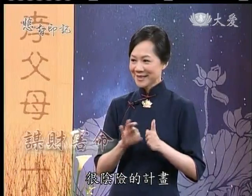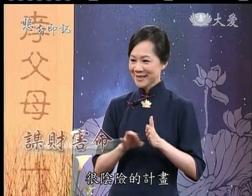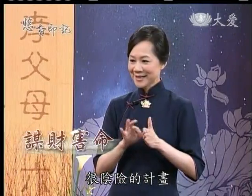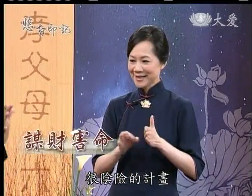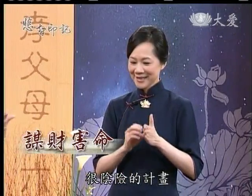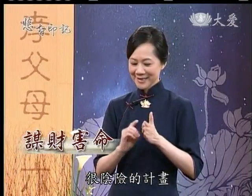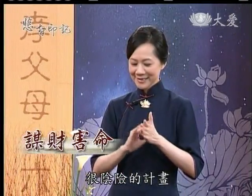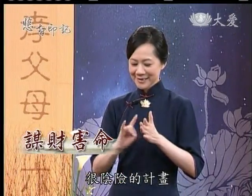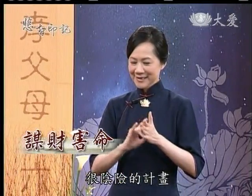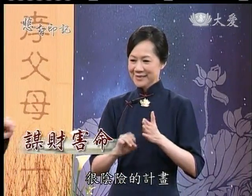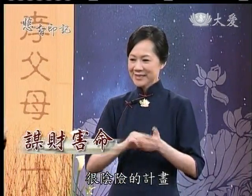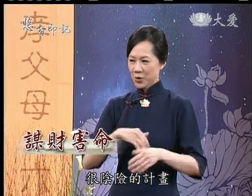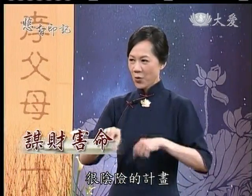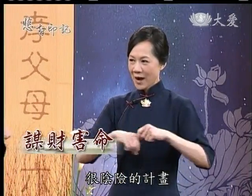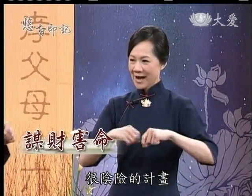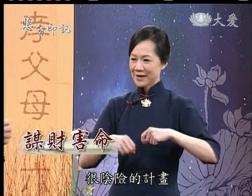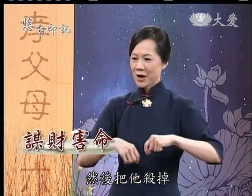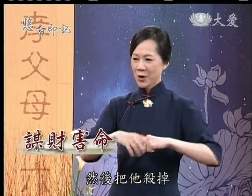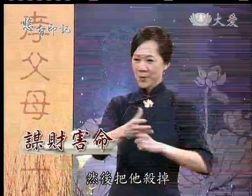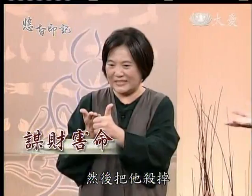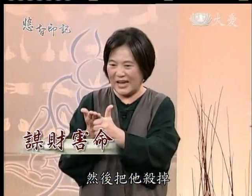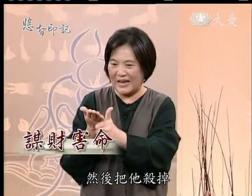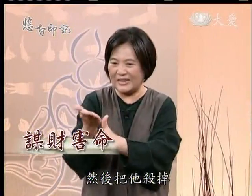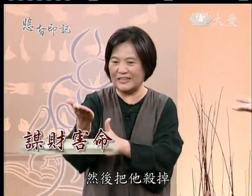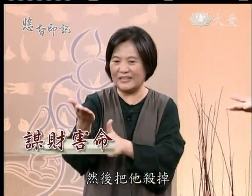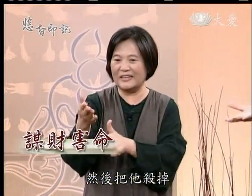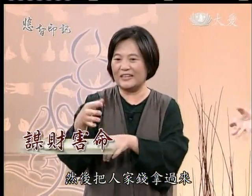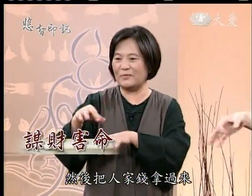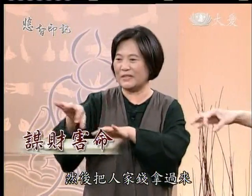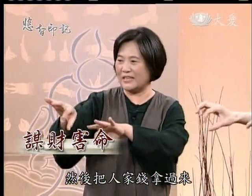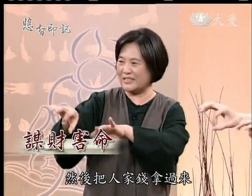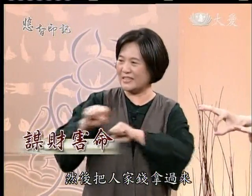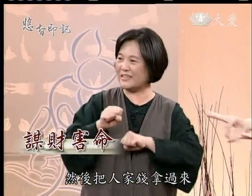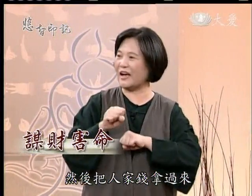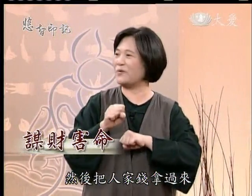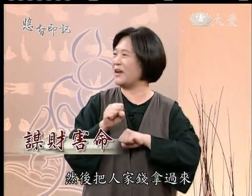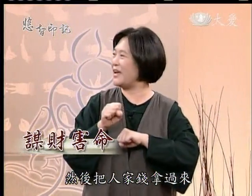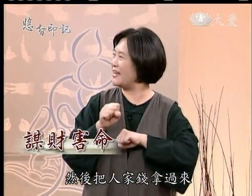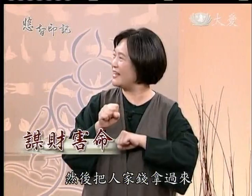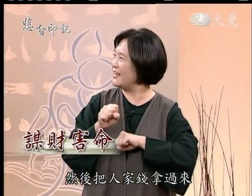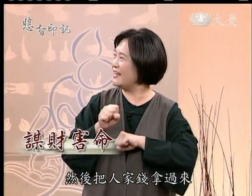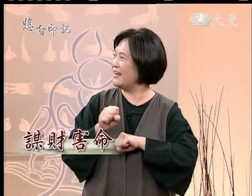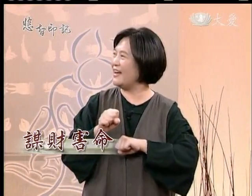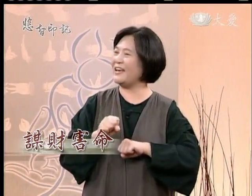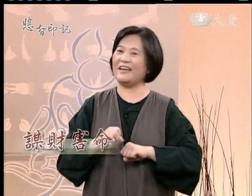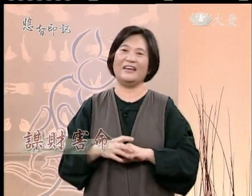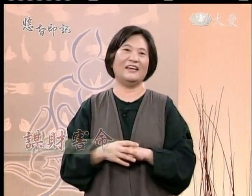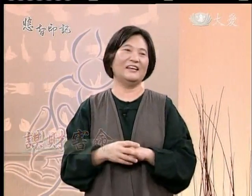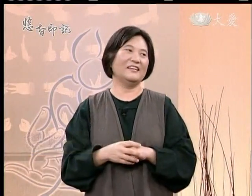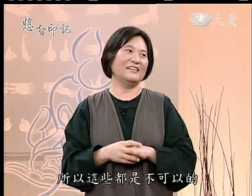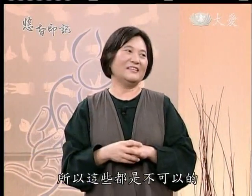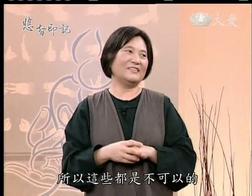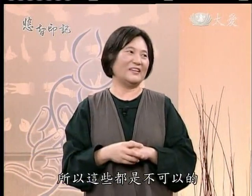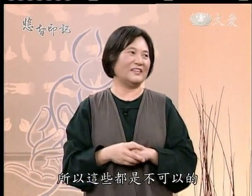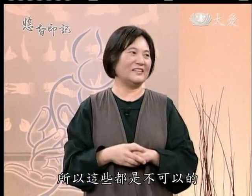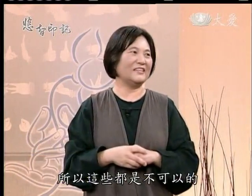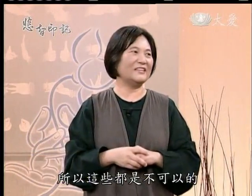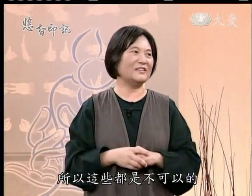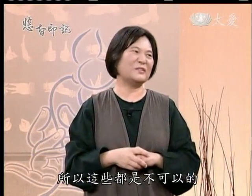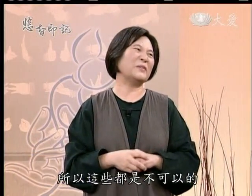的 计划， 计划，然后杀掉，然后把人家钱 拿过来，哎。 所以这些都是不可以的，